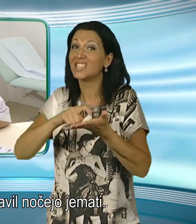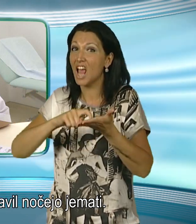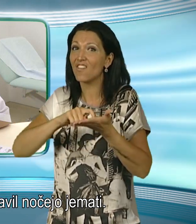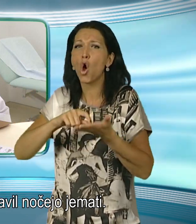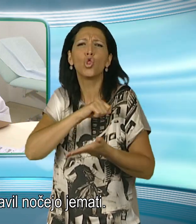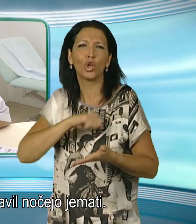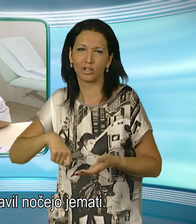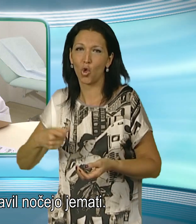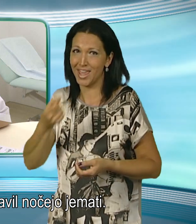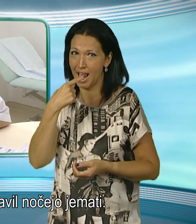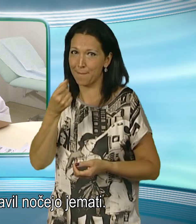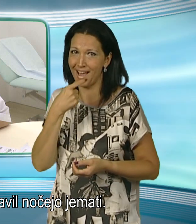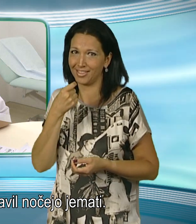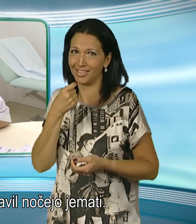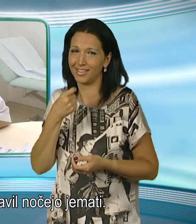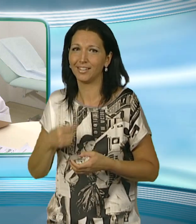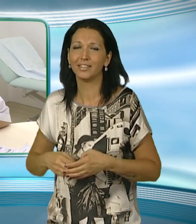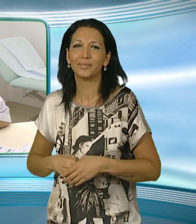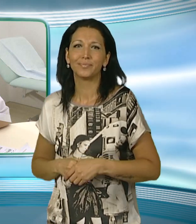Nekateri pa zdravil nočejo jemati.